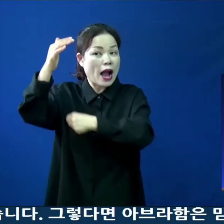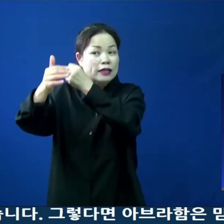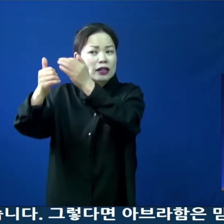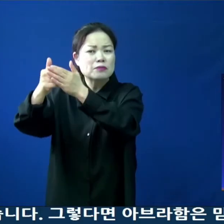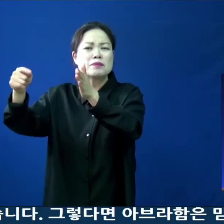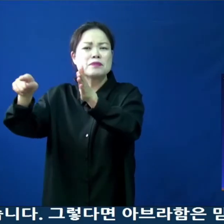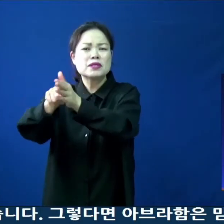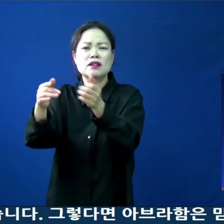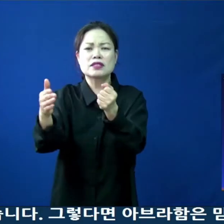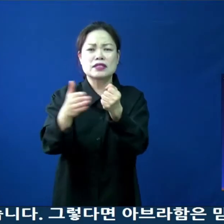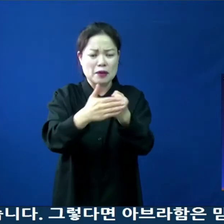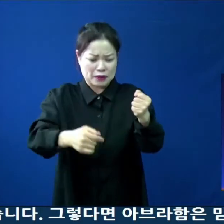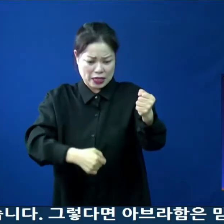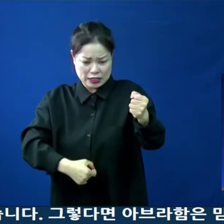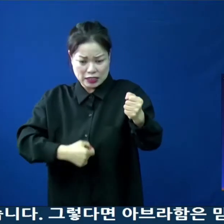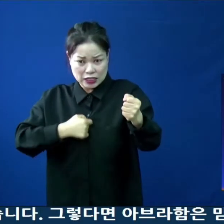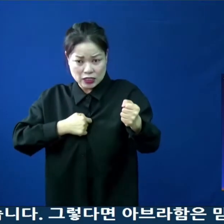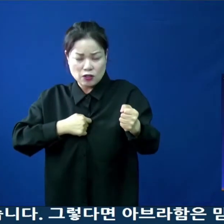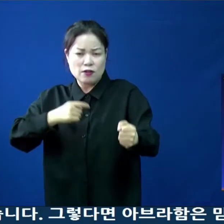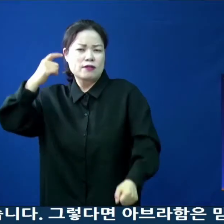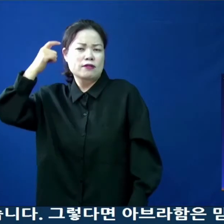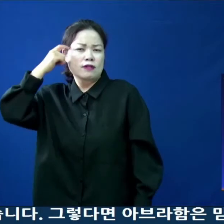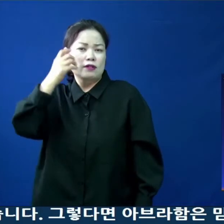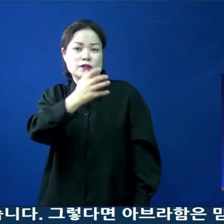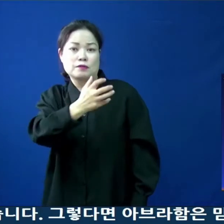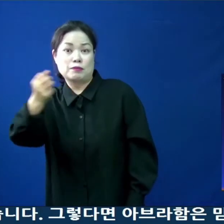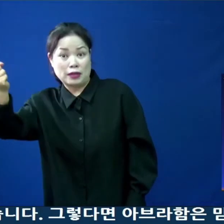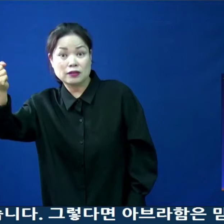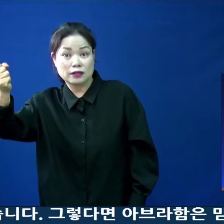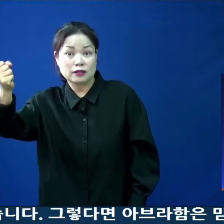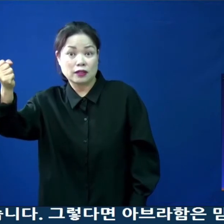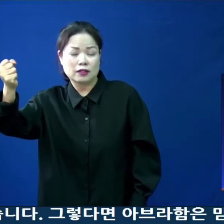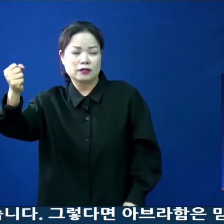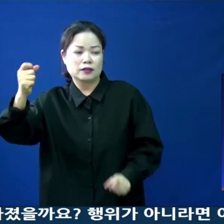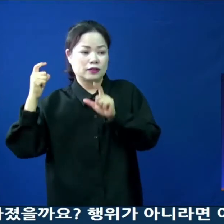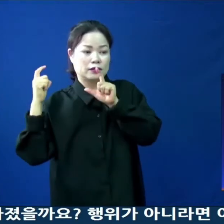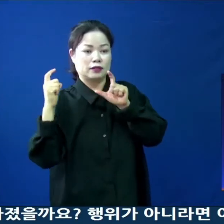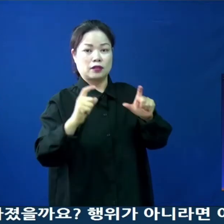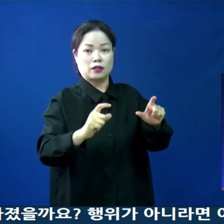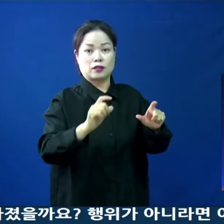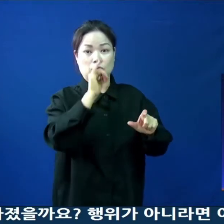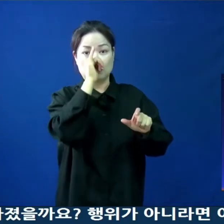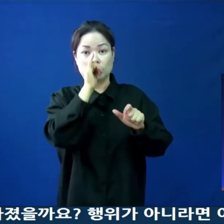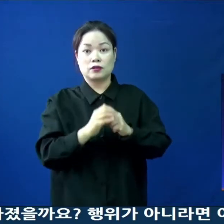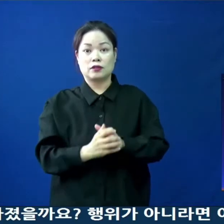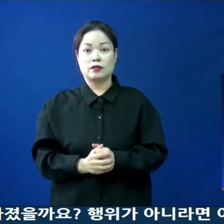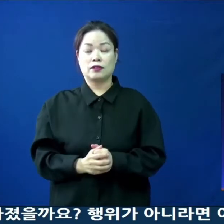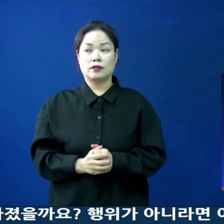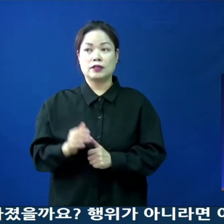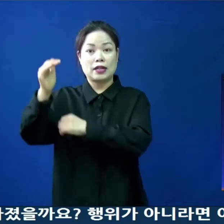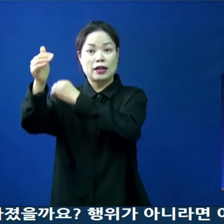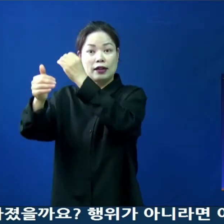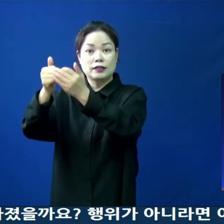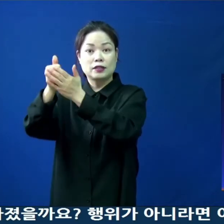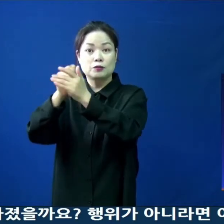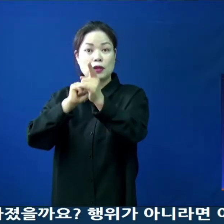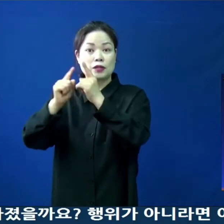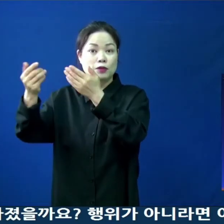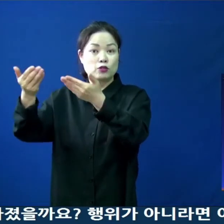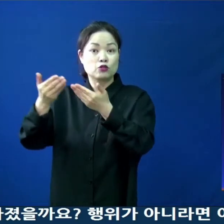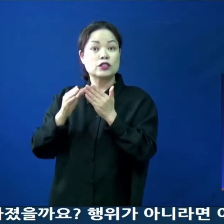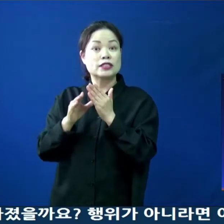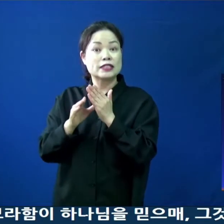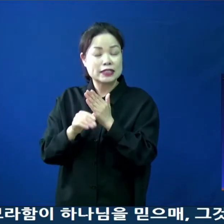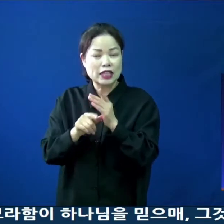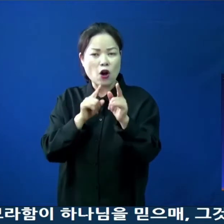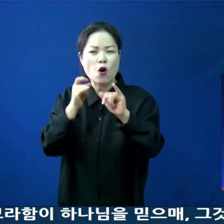믿음에 그것이 의로 여겨진 바 되었다라고 선언하고 있습니다. 하나님이 말씀하실 때에